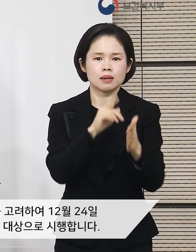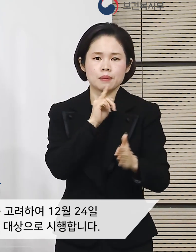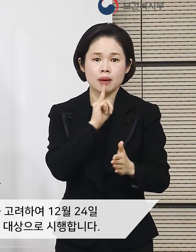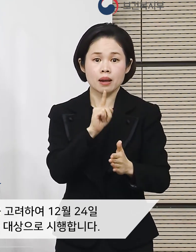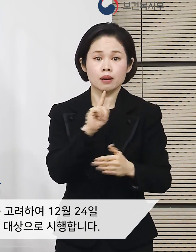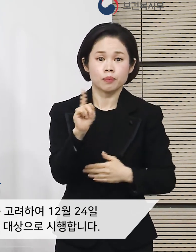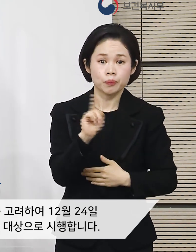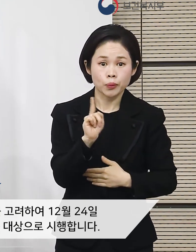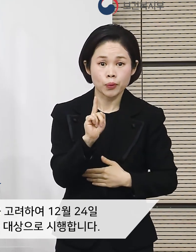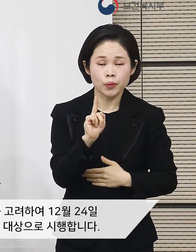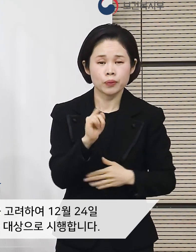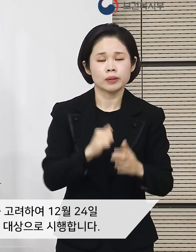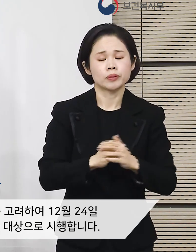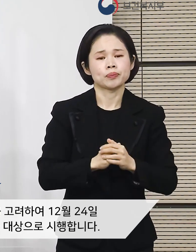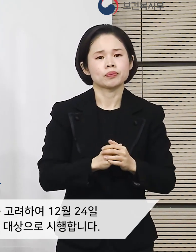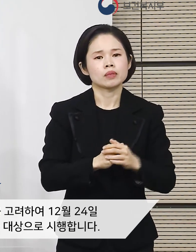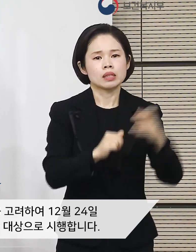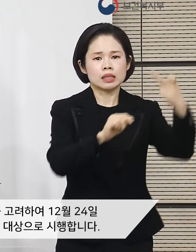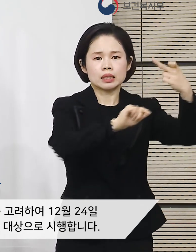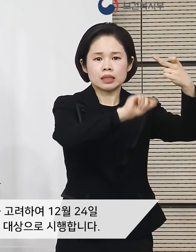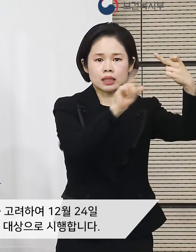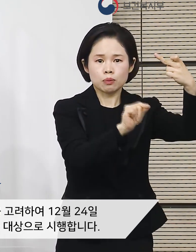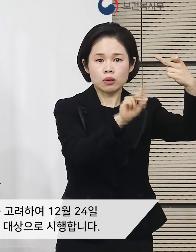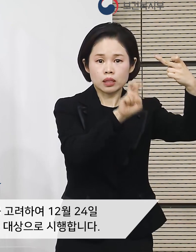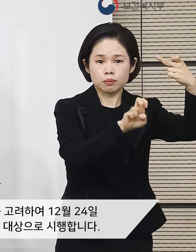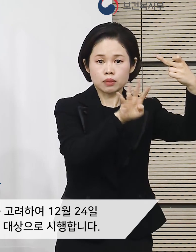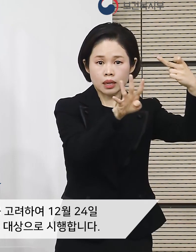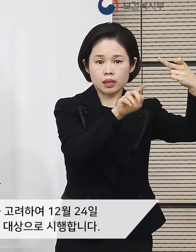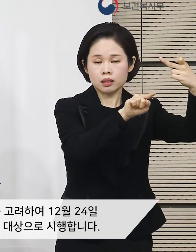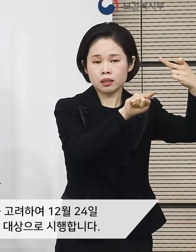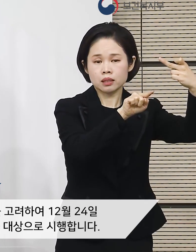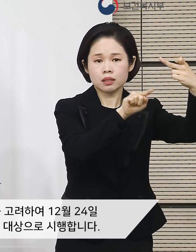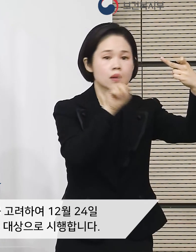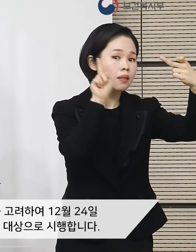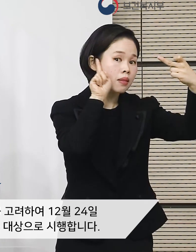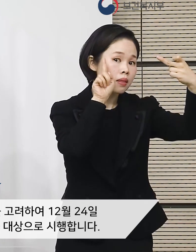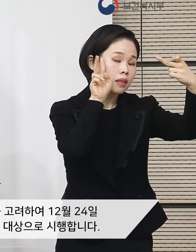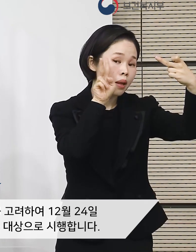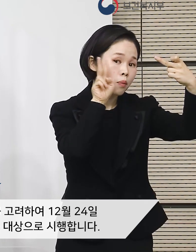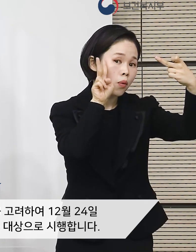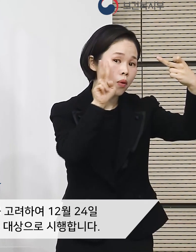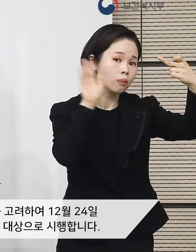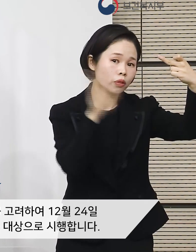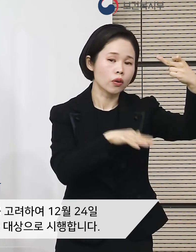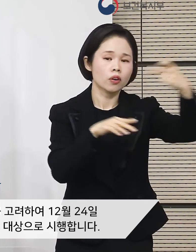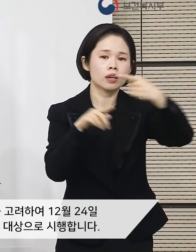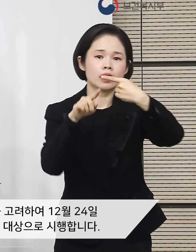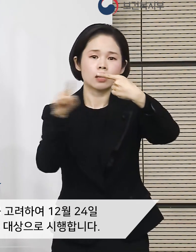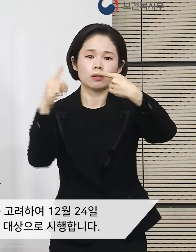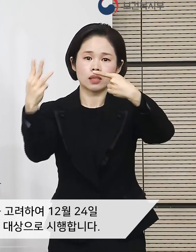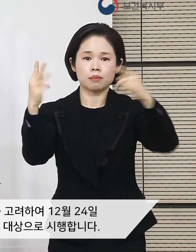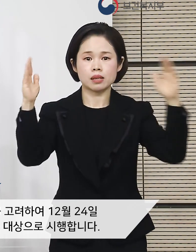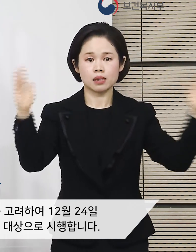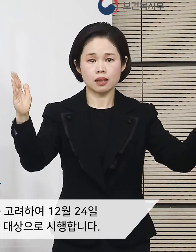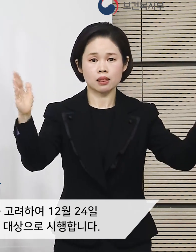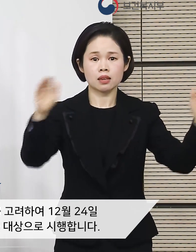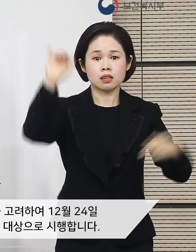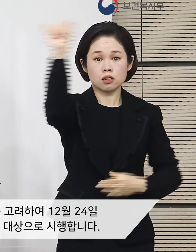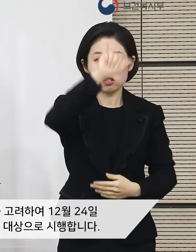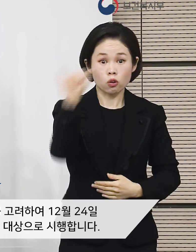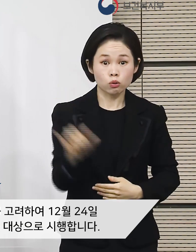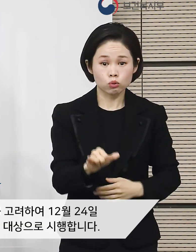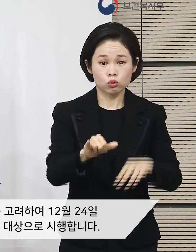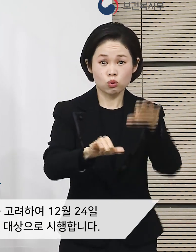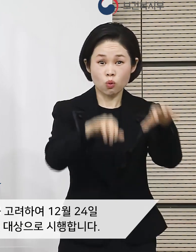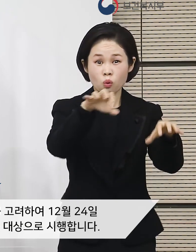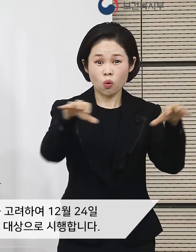지금까지 말씀드린 방역 강화 대책은 연휴 기간 등을 고려하여 12월 24일 이번 목요일부터 1월